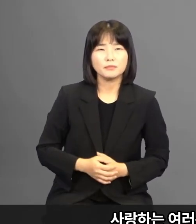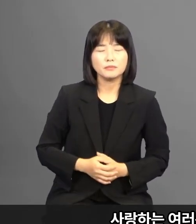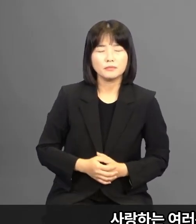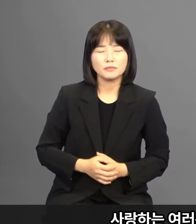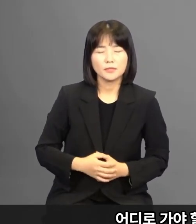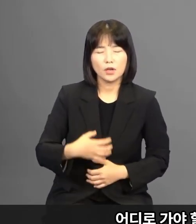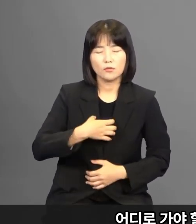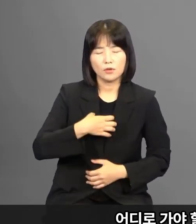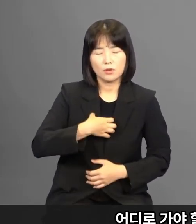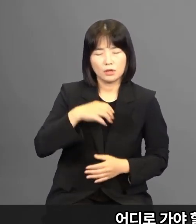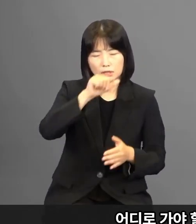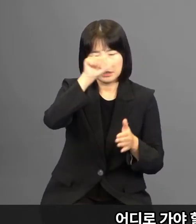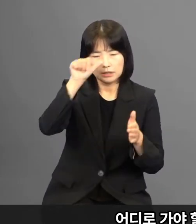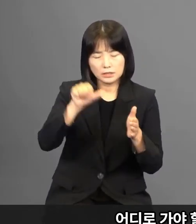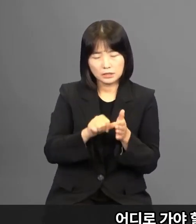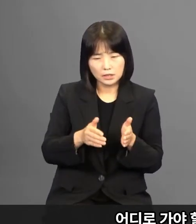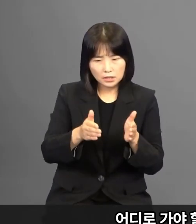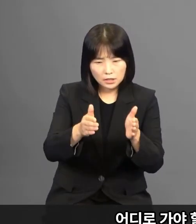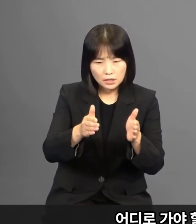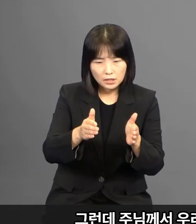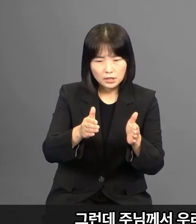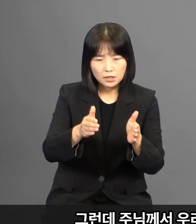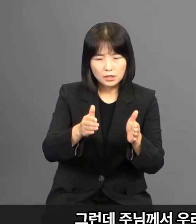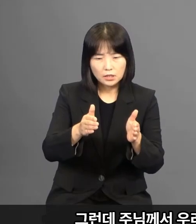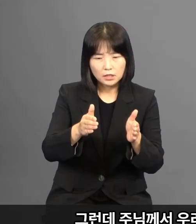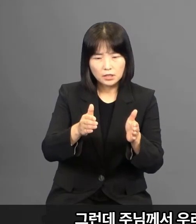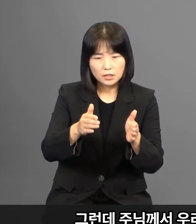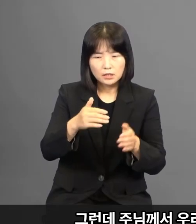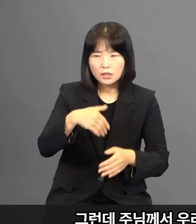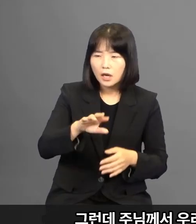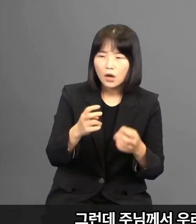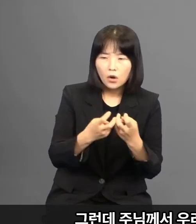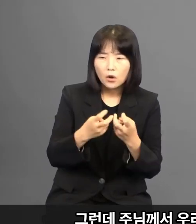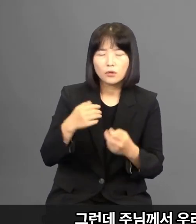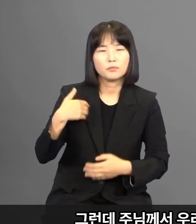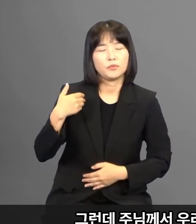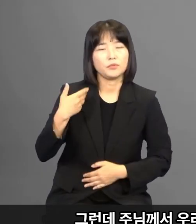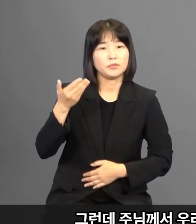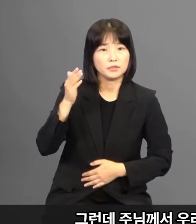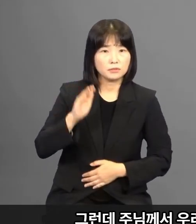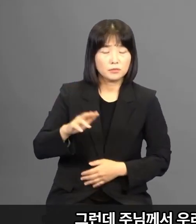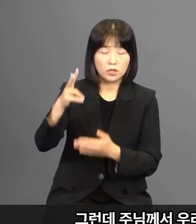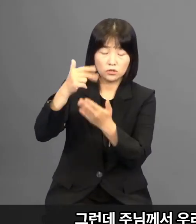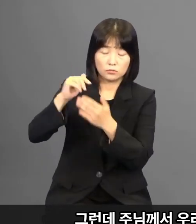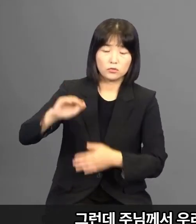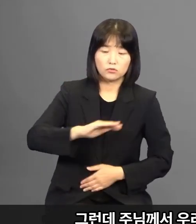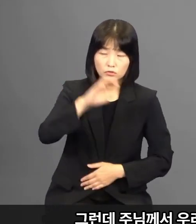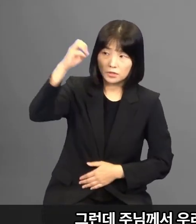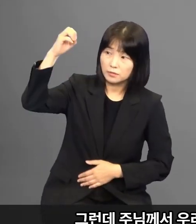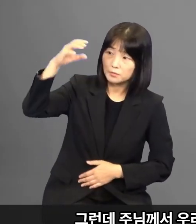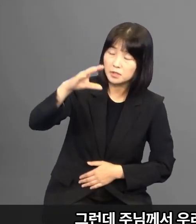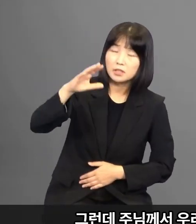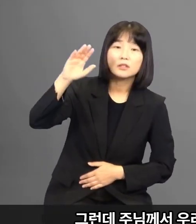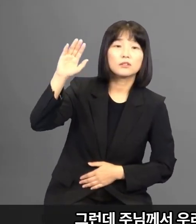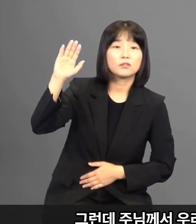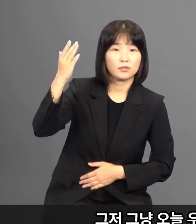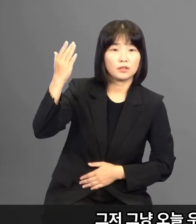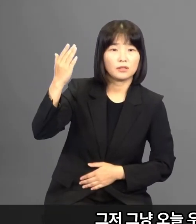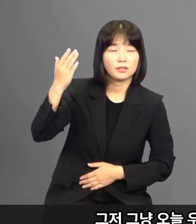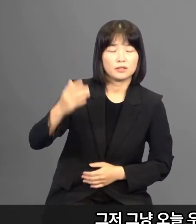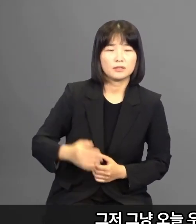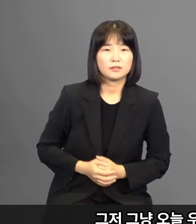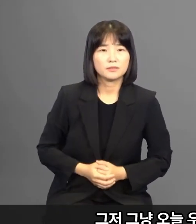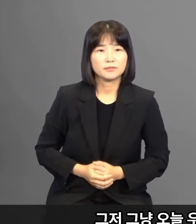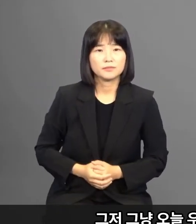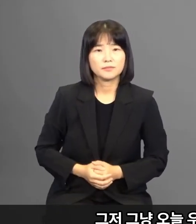가운데 어디로 가야 할지 우리는 알 수 없습니다. 그런데 주님께서 우리의 등불이 되시고 빛이 되시기에